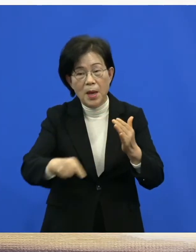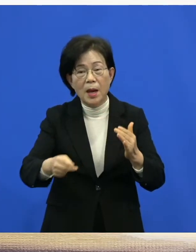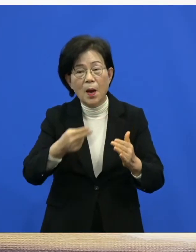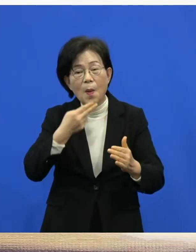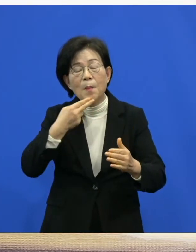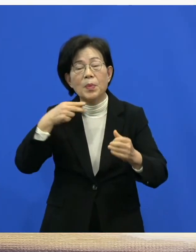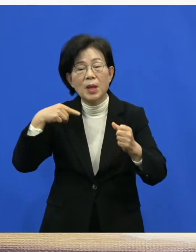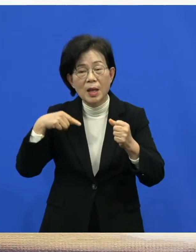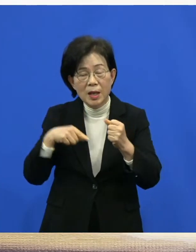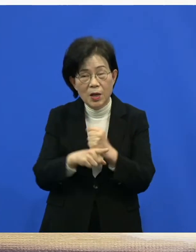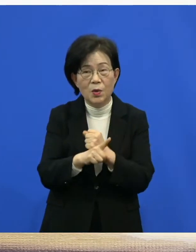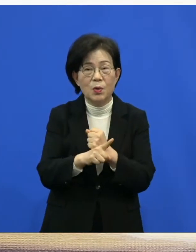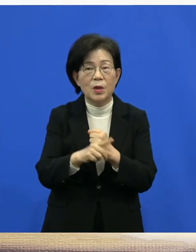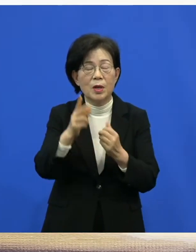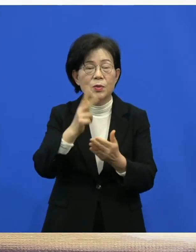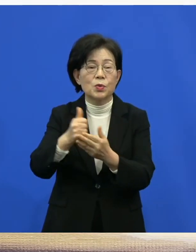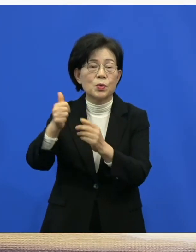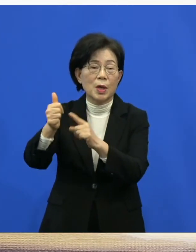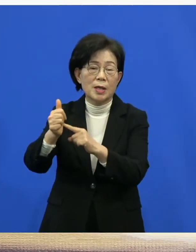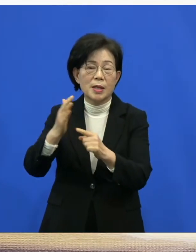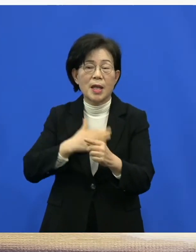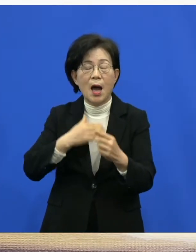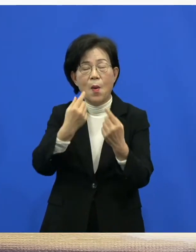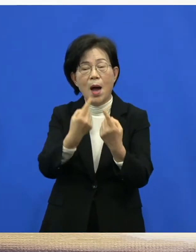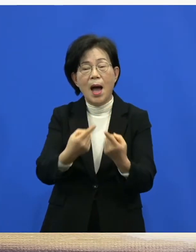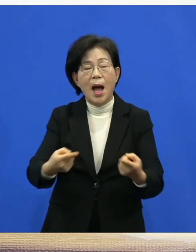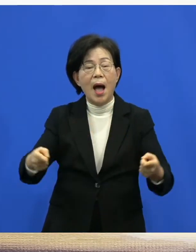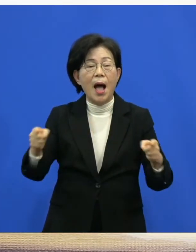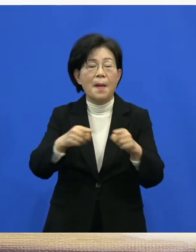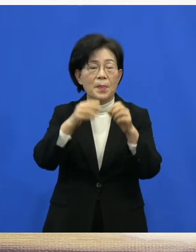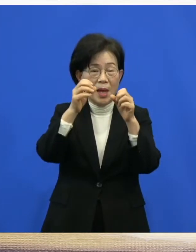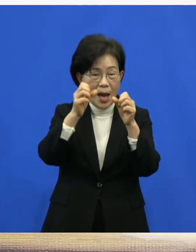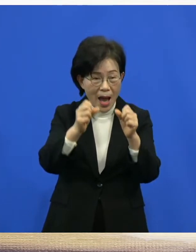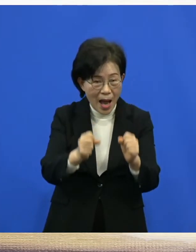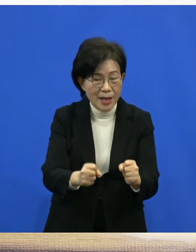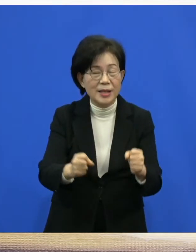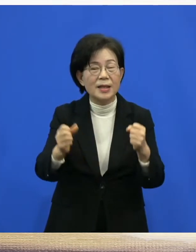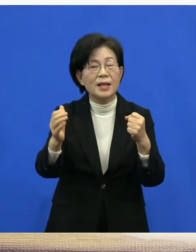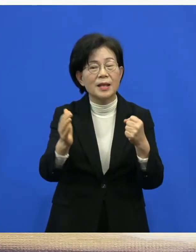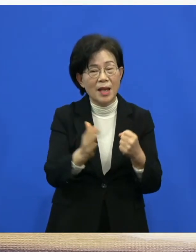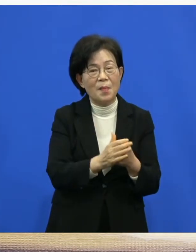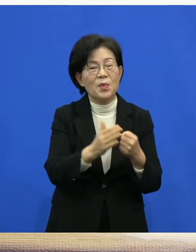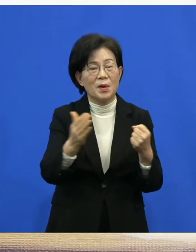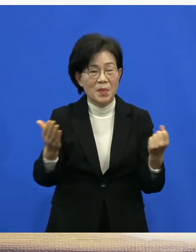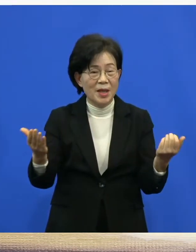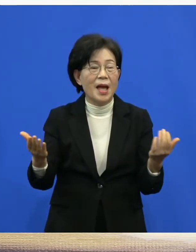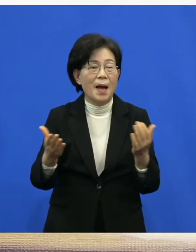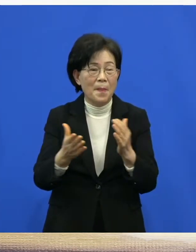두려워하지 않을 것은 주께서 나와 함께 하심이라.